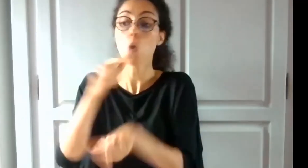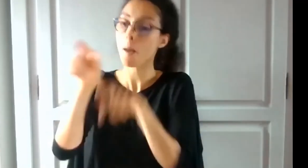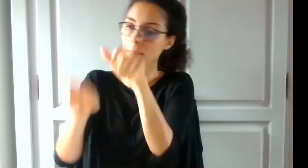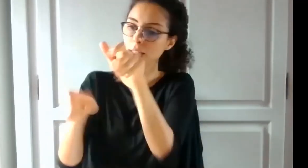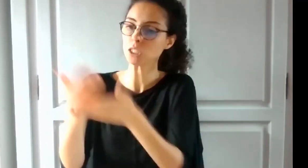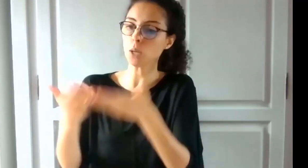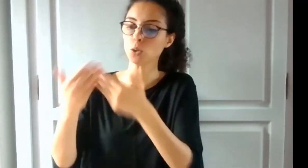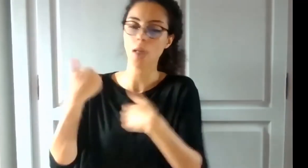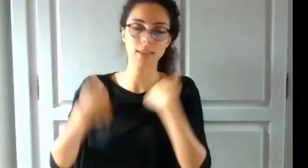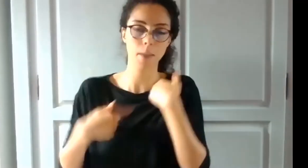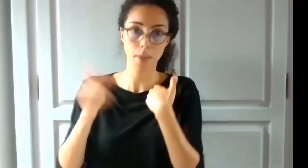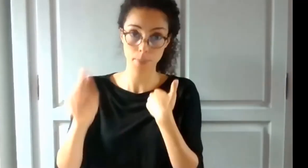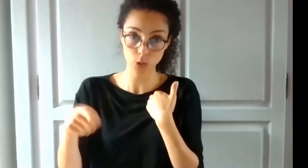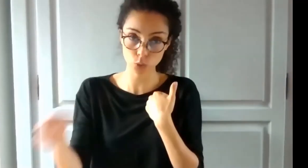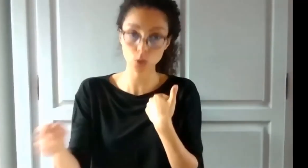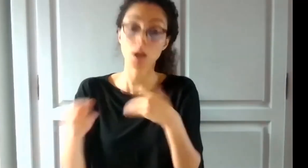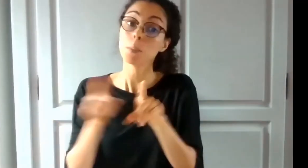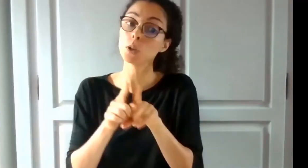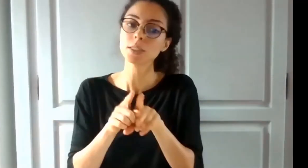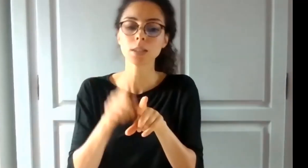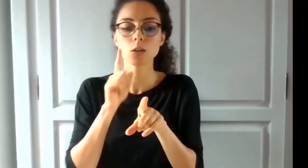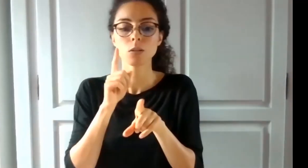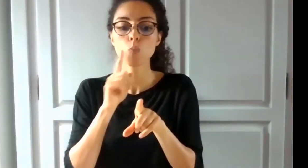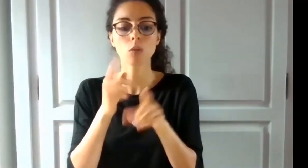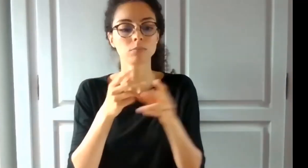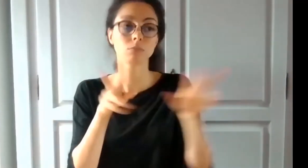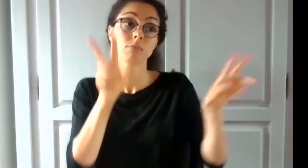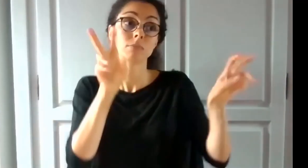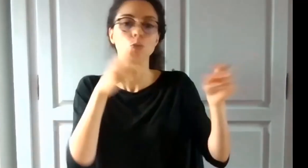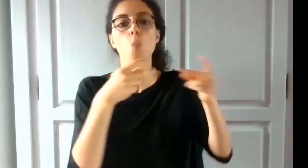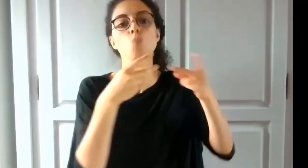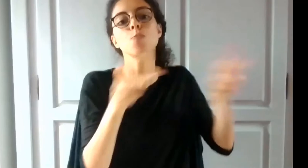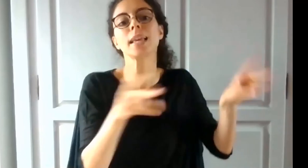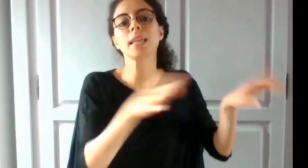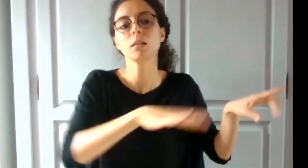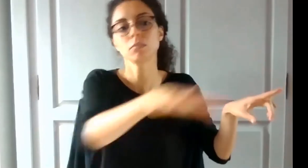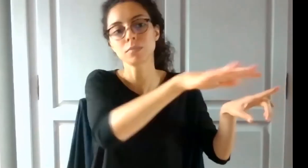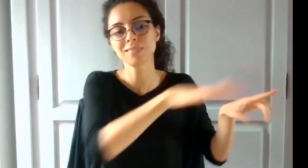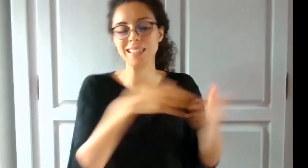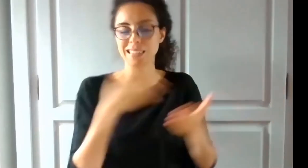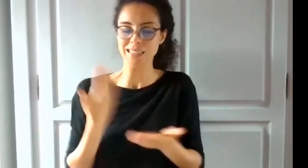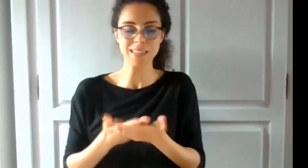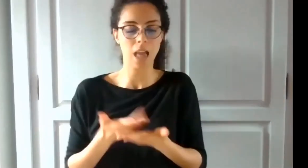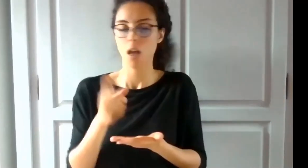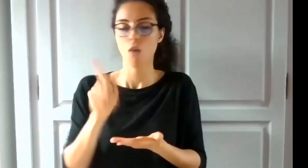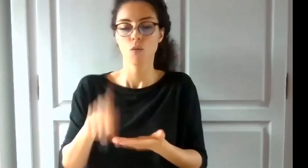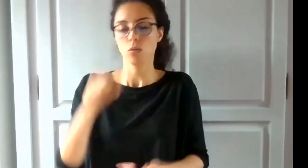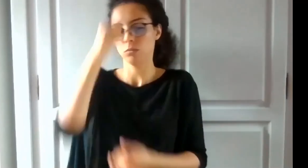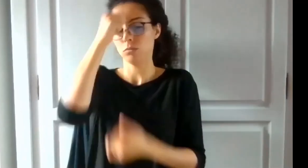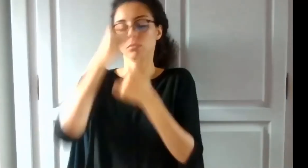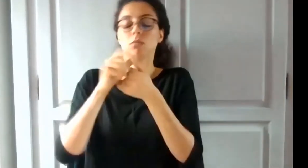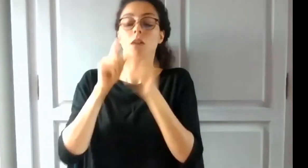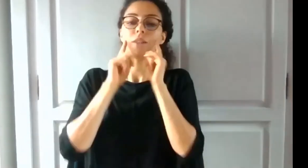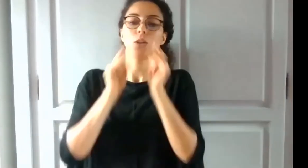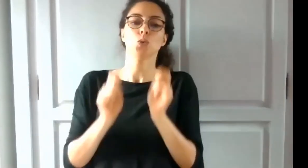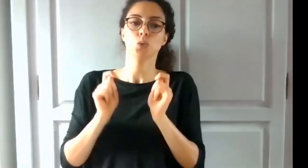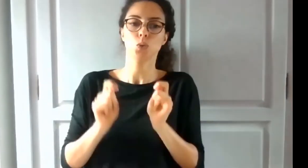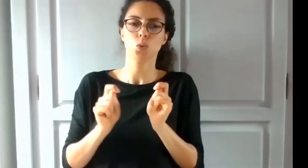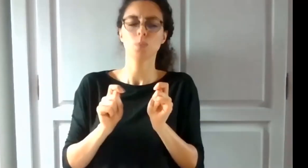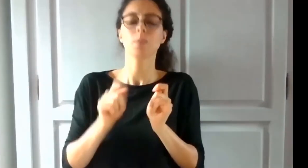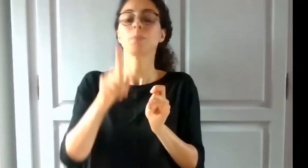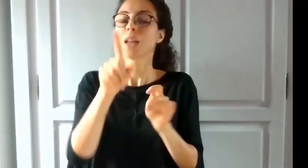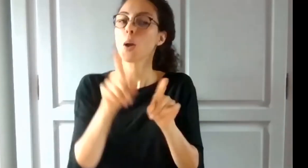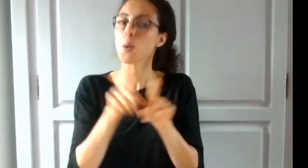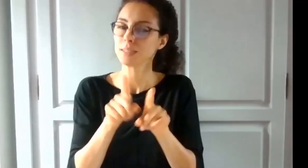de handicap et aussi pour, entre guillemets, le grand public. Donc, c'est là-dessus qu'il faut qu'on soit attentif. Donc, par ailleurs, il y a quand même une